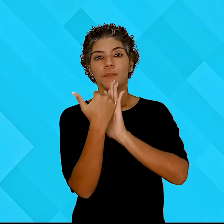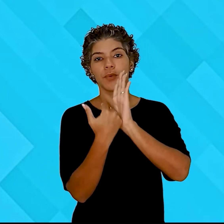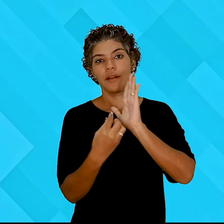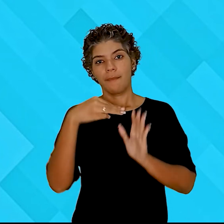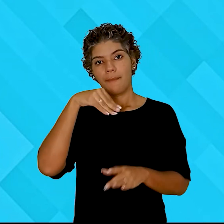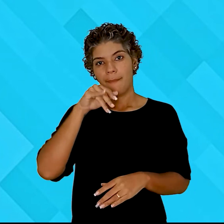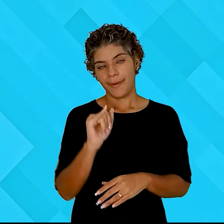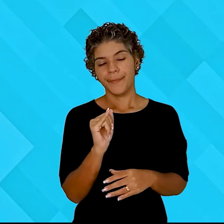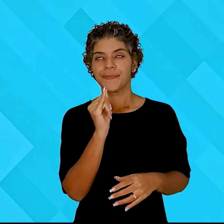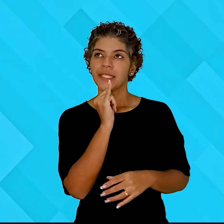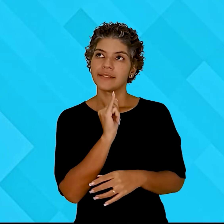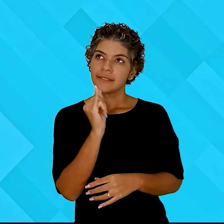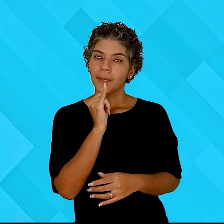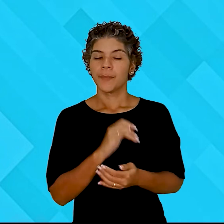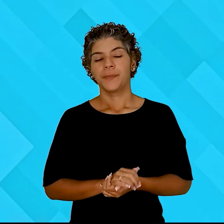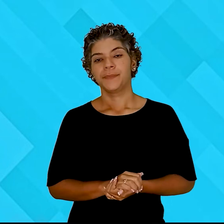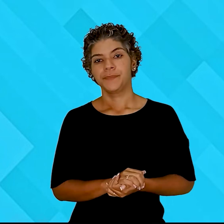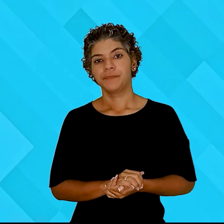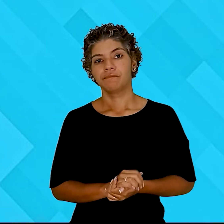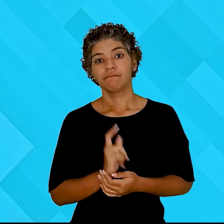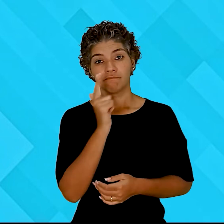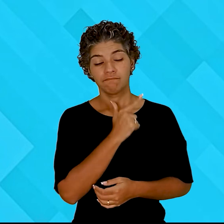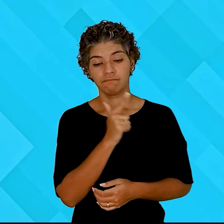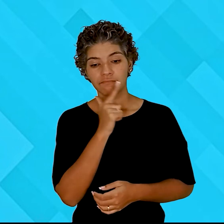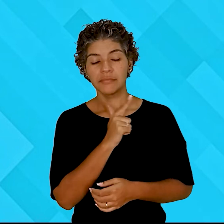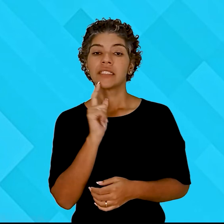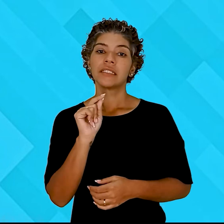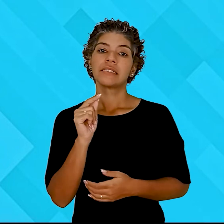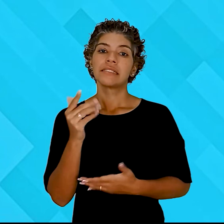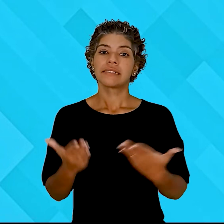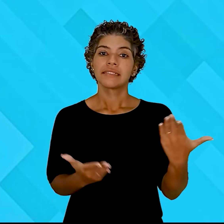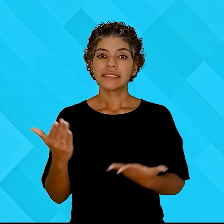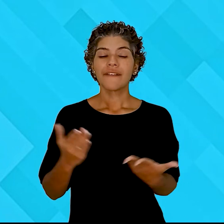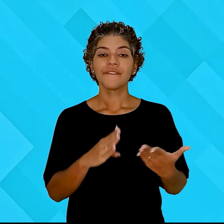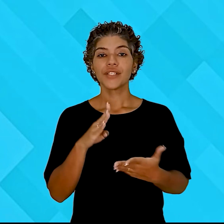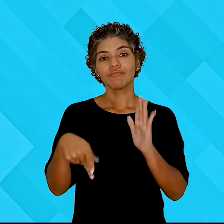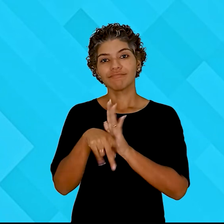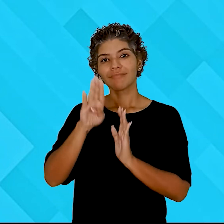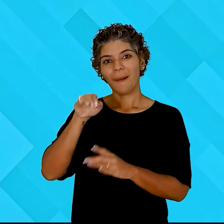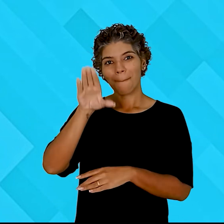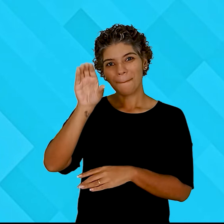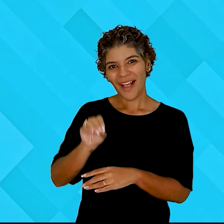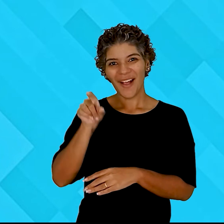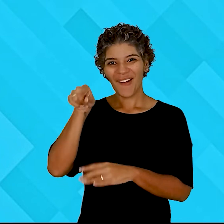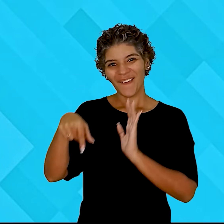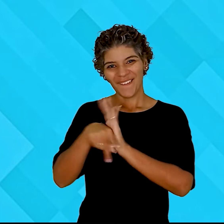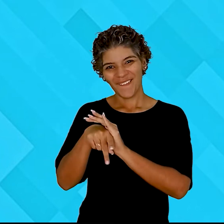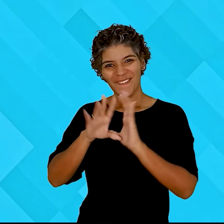o microempreendedor individual. Eles são os produtos e os serviços bancários para essa categoria. Então, se você se torna